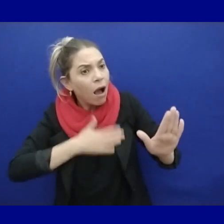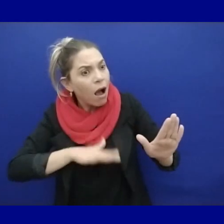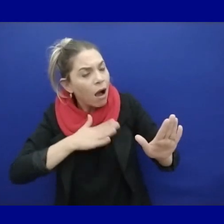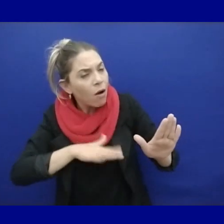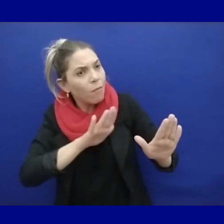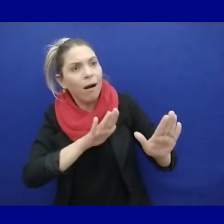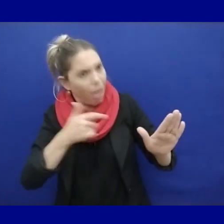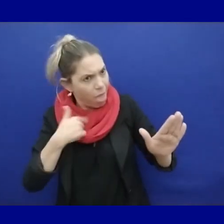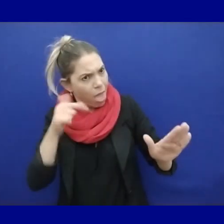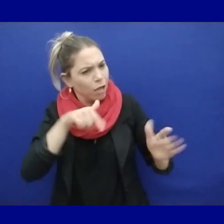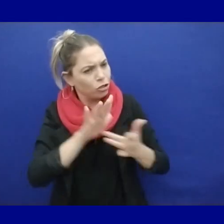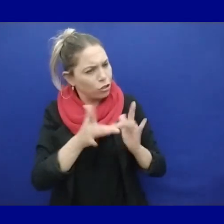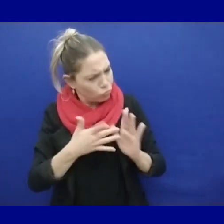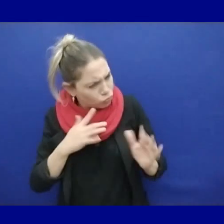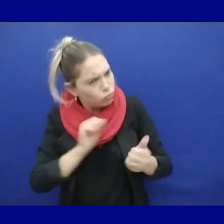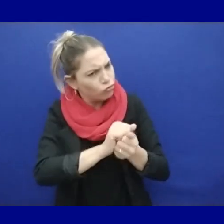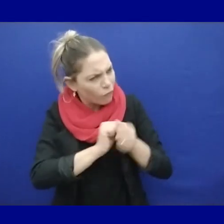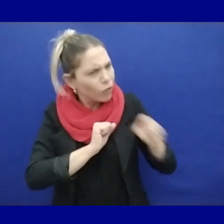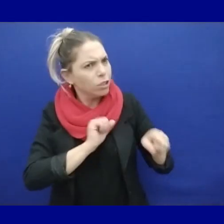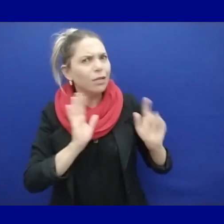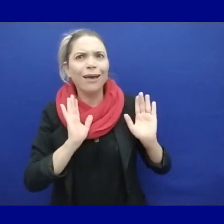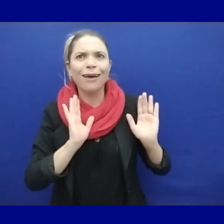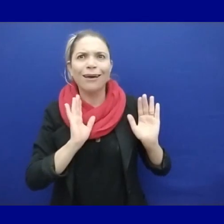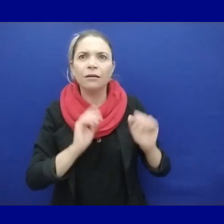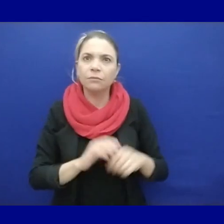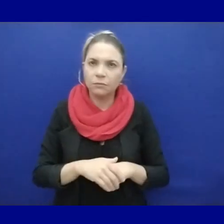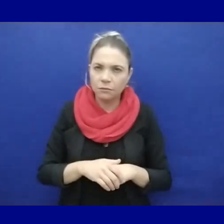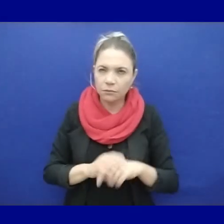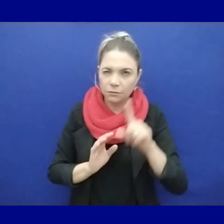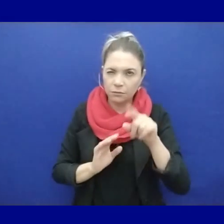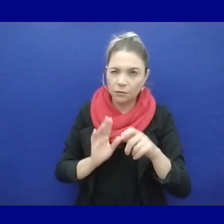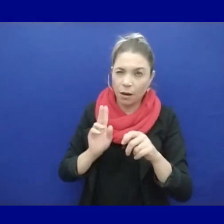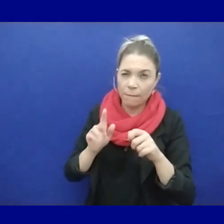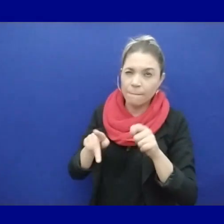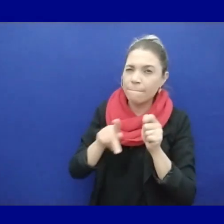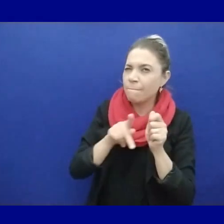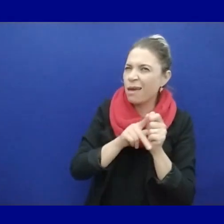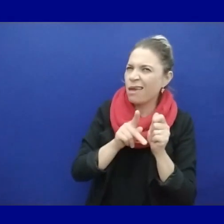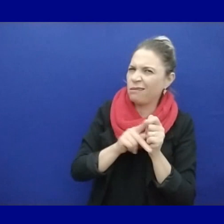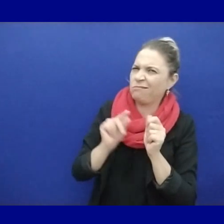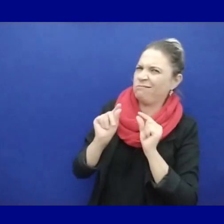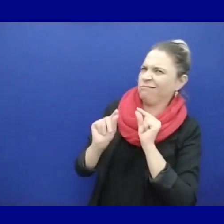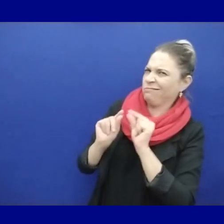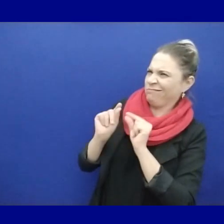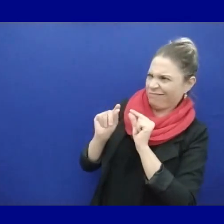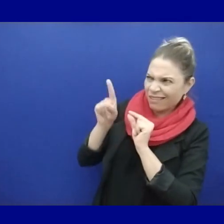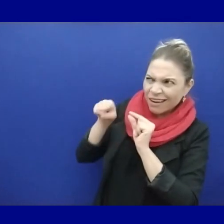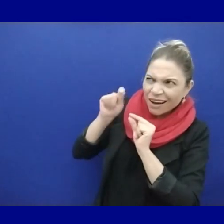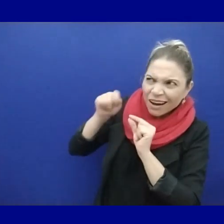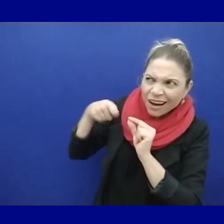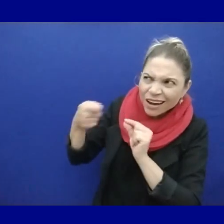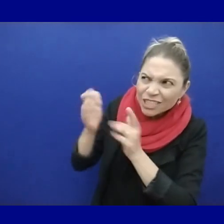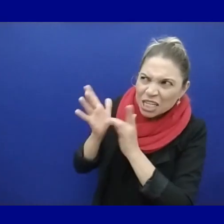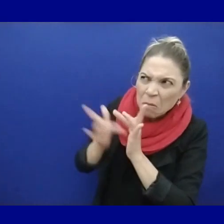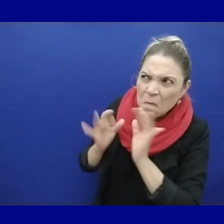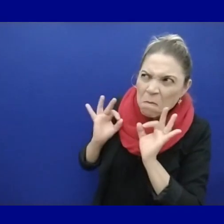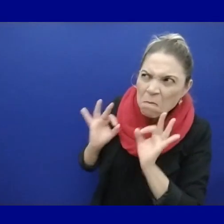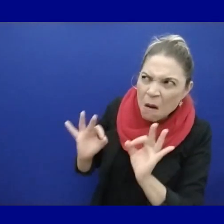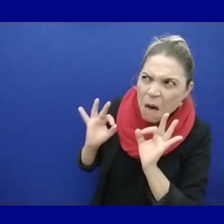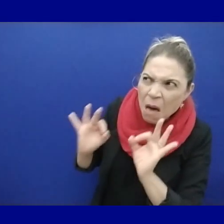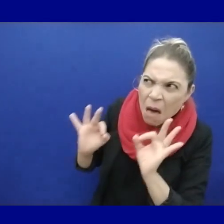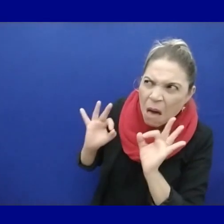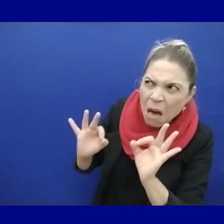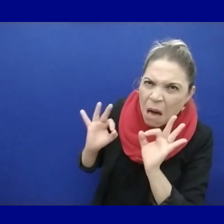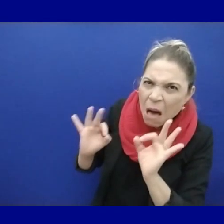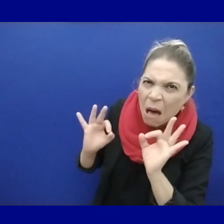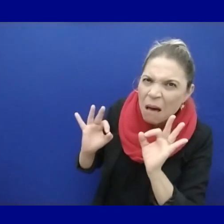quando Pedro então diz: Senhor, se és tu, manda-me ter contigo por sobre as águas, porque eu não tenho certeza